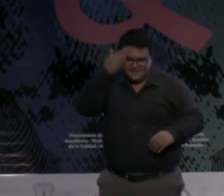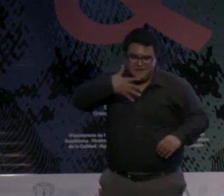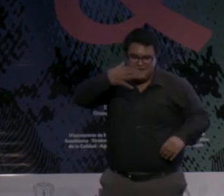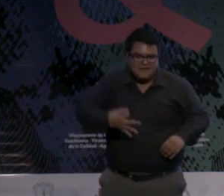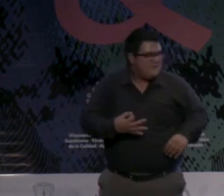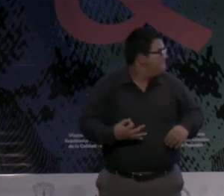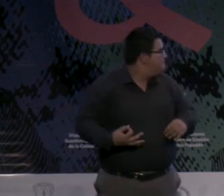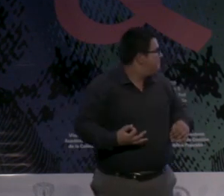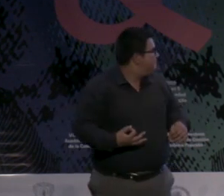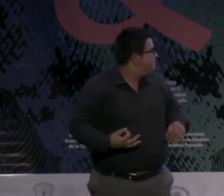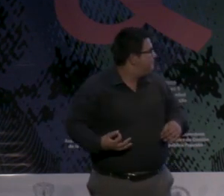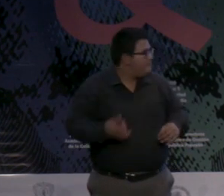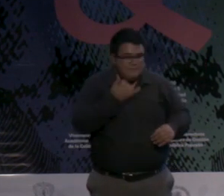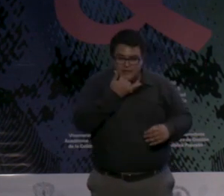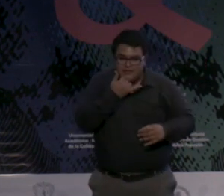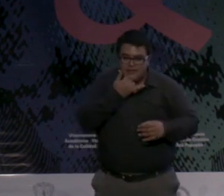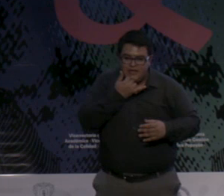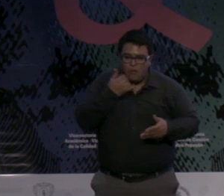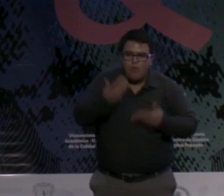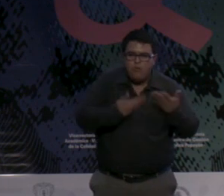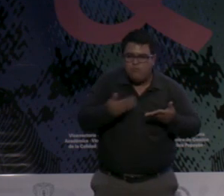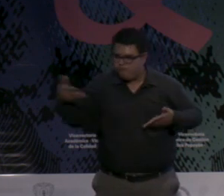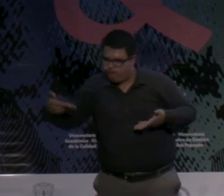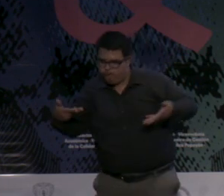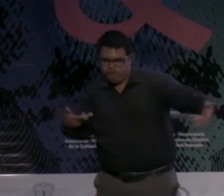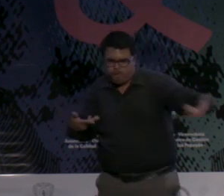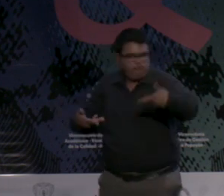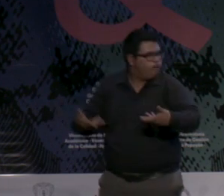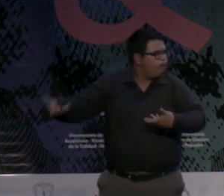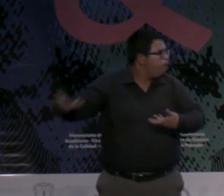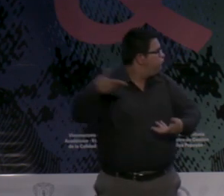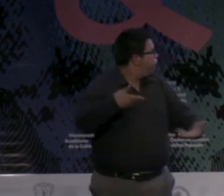por toda América Latina. Pasa al siguiente. Pasas.